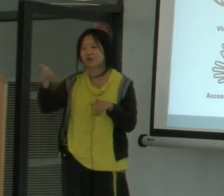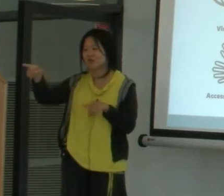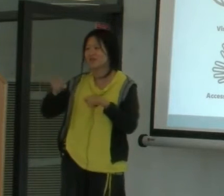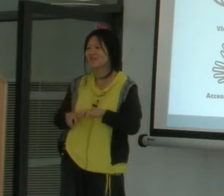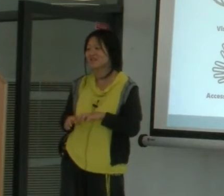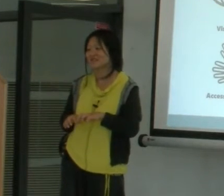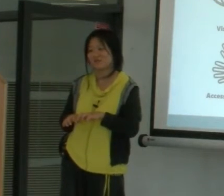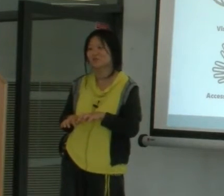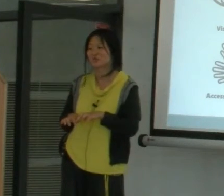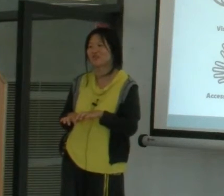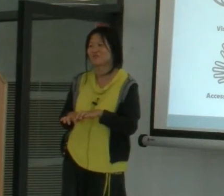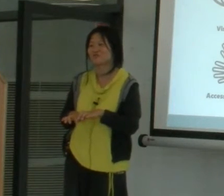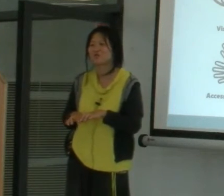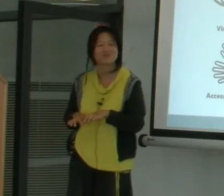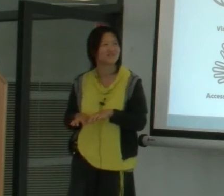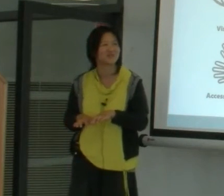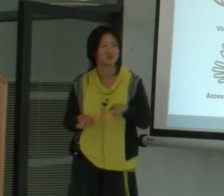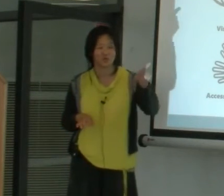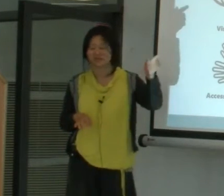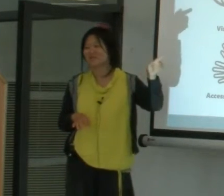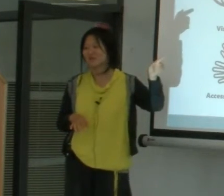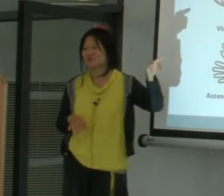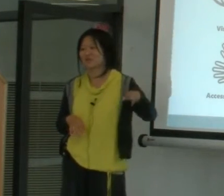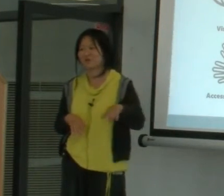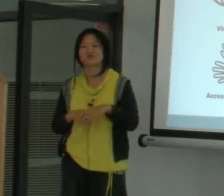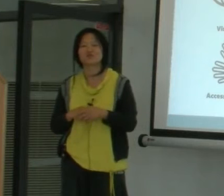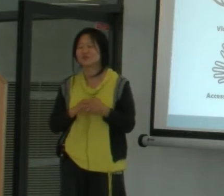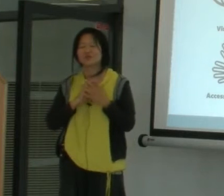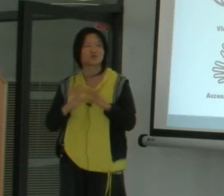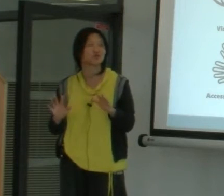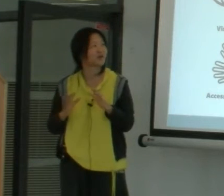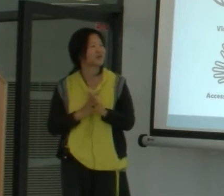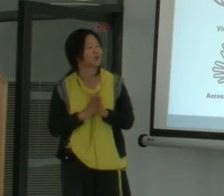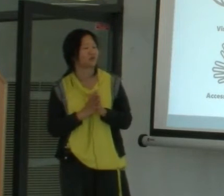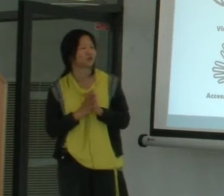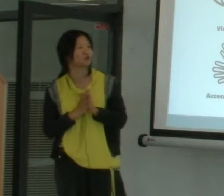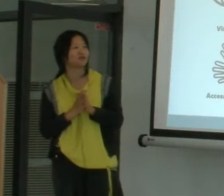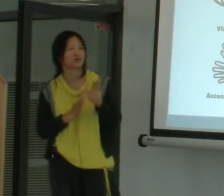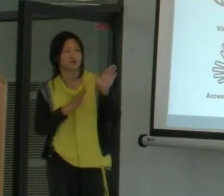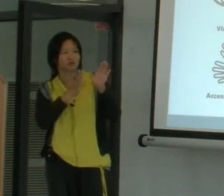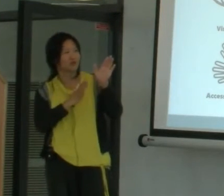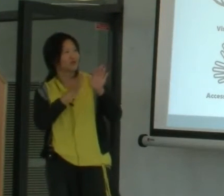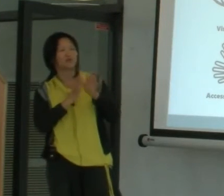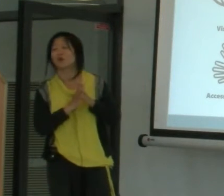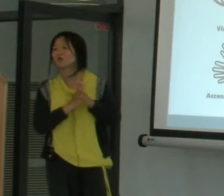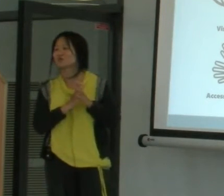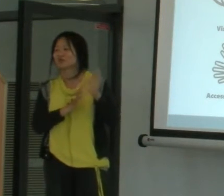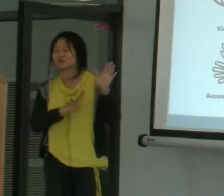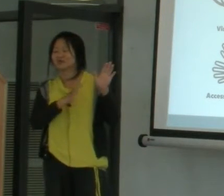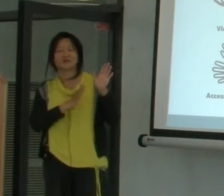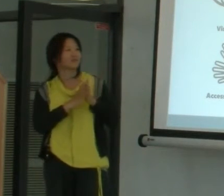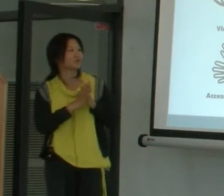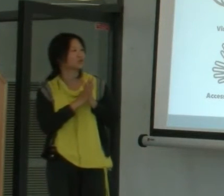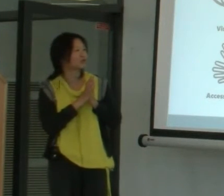Donc après, voilà, il y a IRC, si vous voulez lui poser des questions, comme ça, ce sera plus simple aussi, parce que je ne suis pas interprète, du coup, des fois, je bug un peu